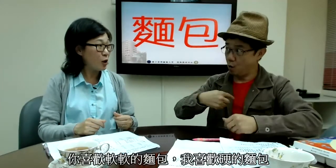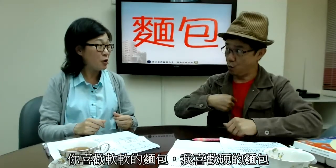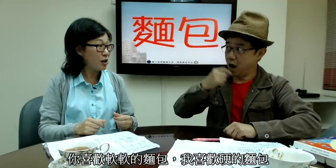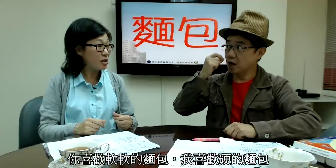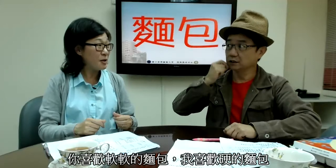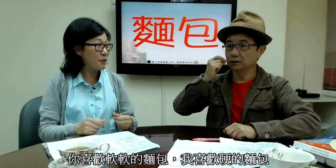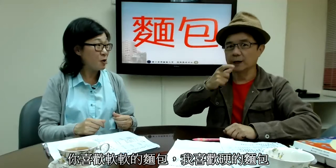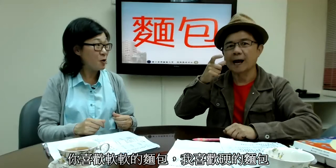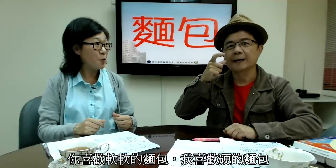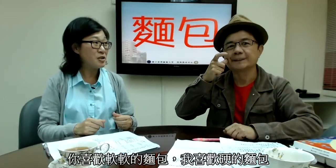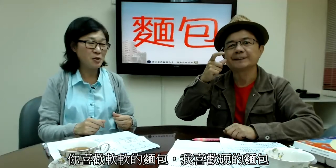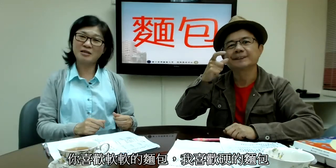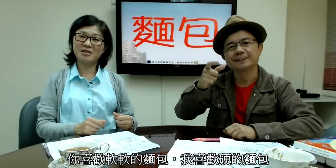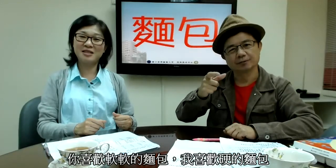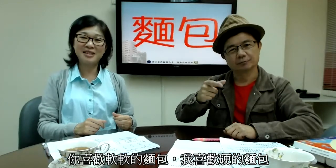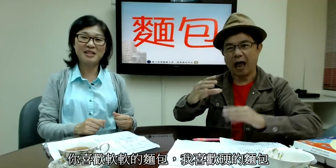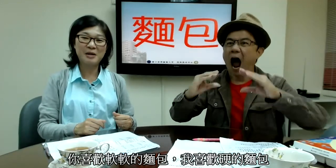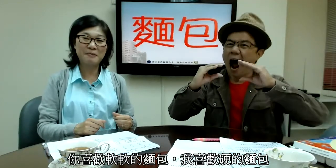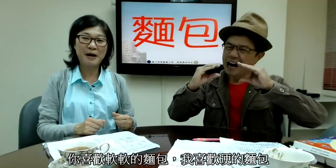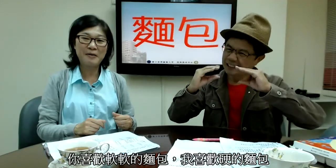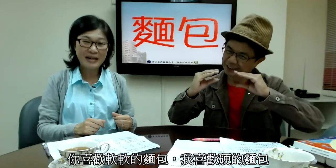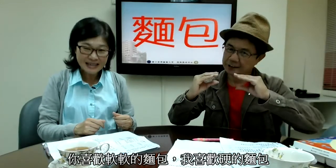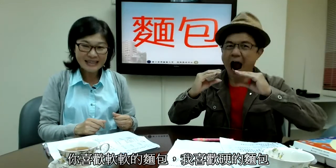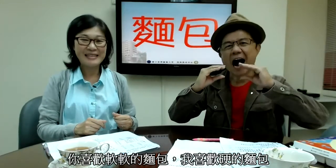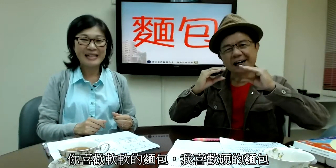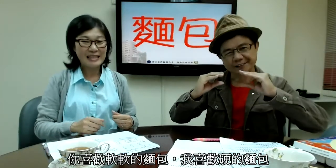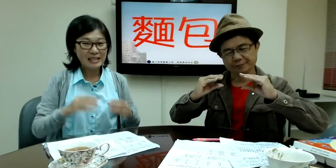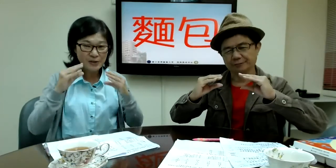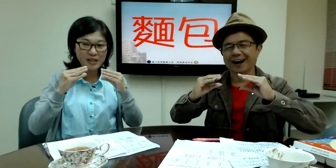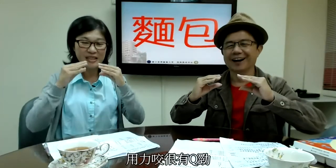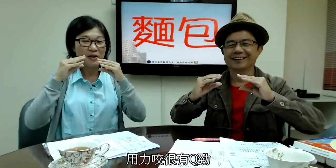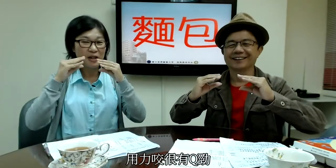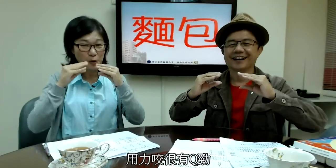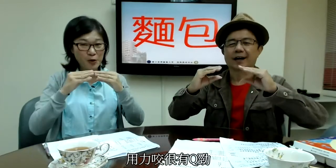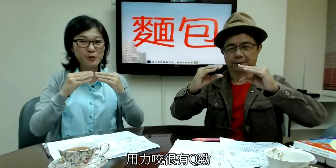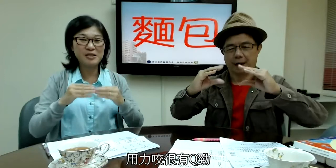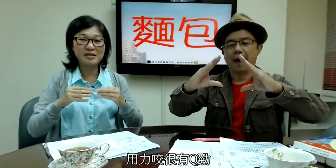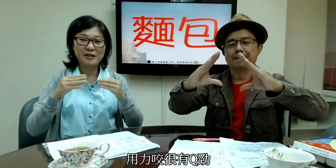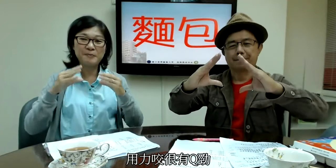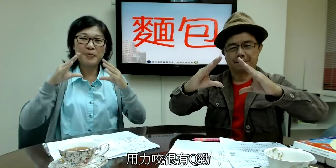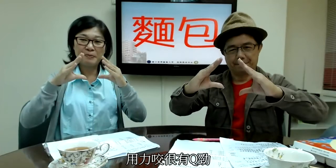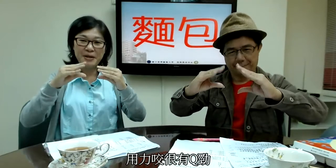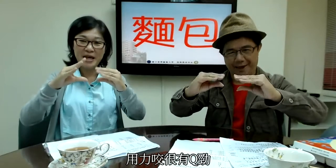软的面包，我喜欢吃硬的面包，用力咬很有 Q 劲的